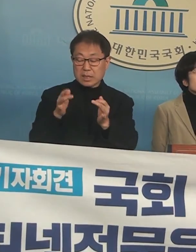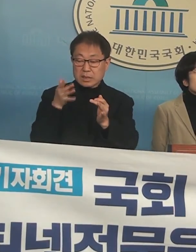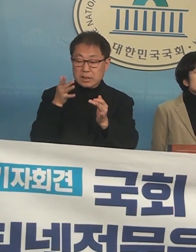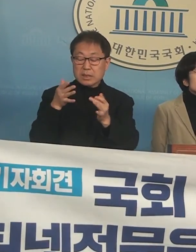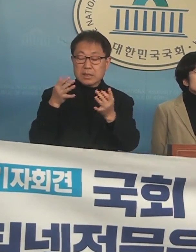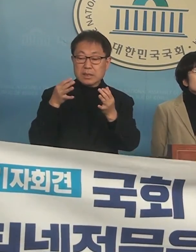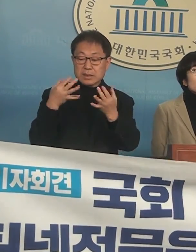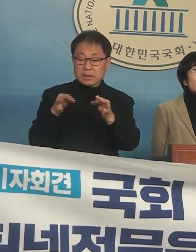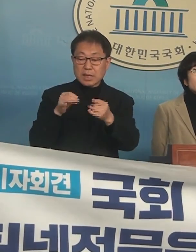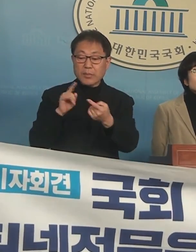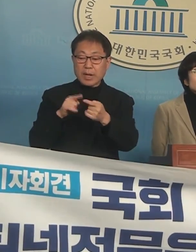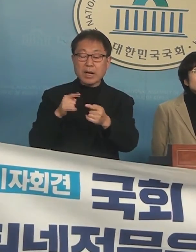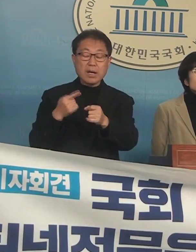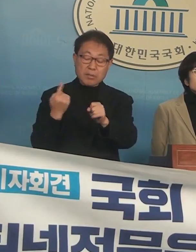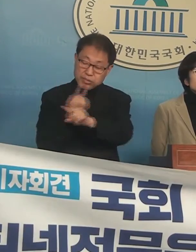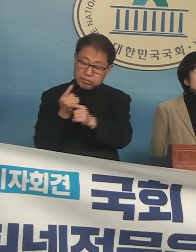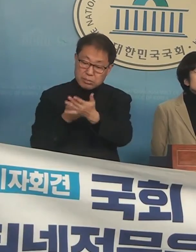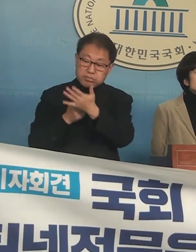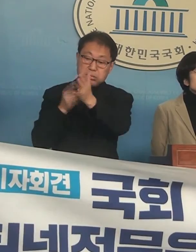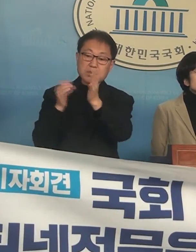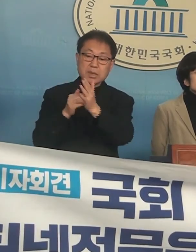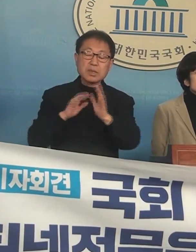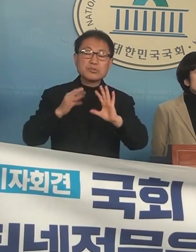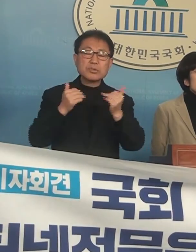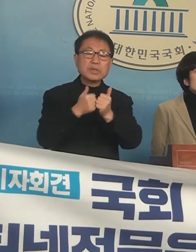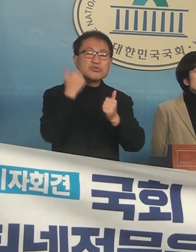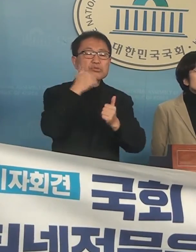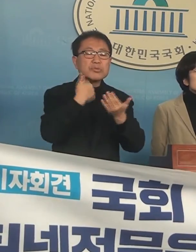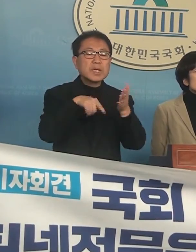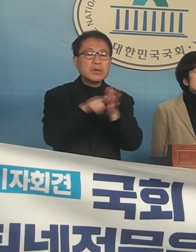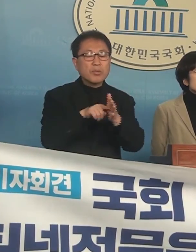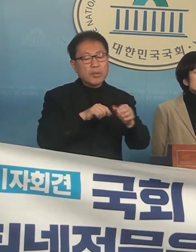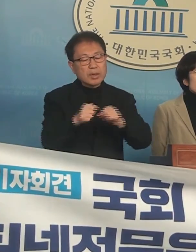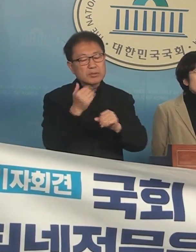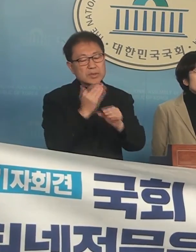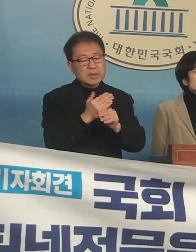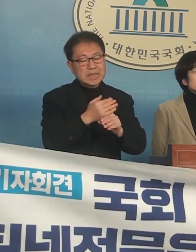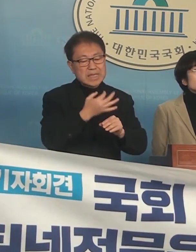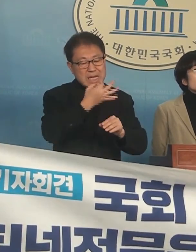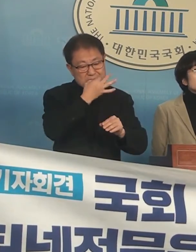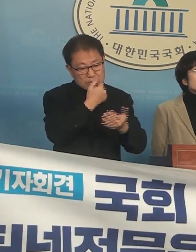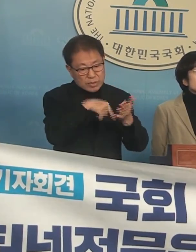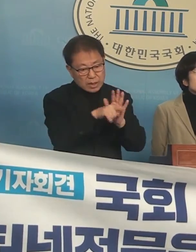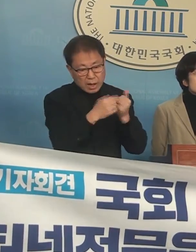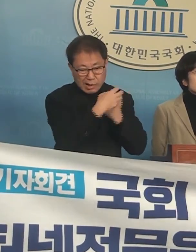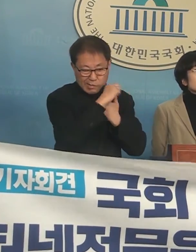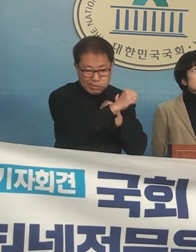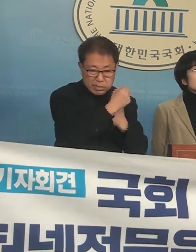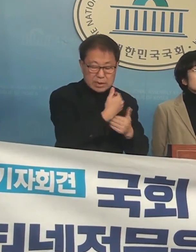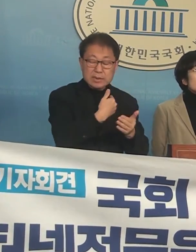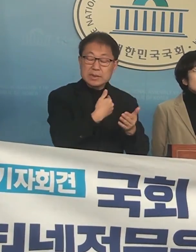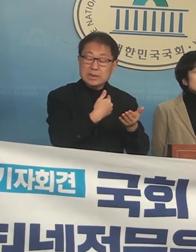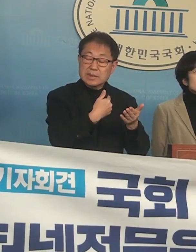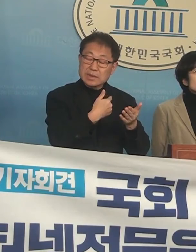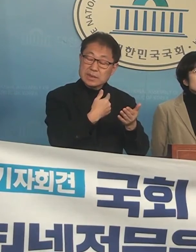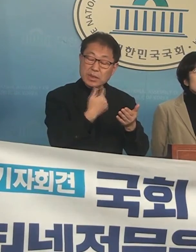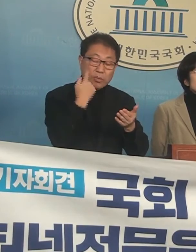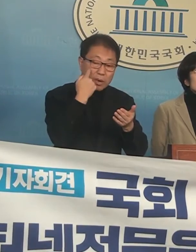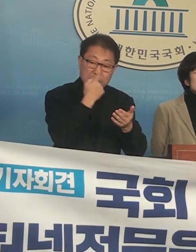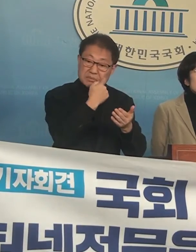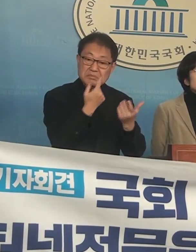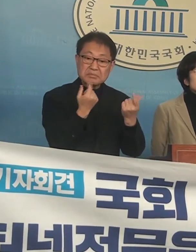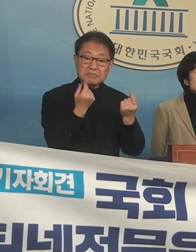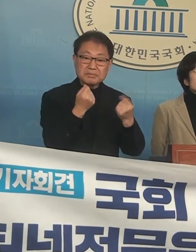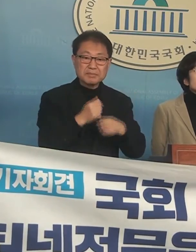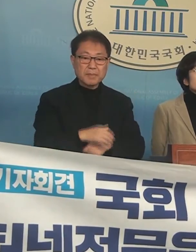손보아주고 있습니다. 국회가 과연 누구를 위해서 움직이고 있는지 어떤 이권에 의해서 발빠르게 작동하는 곳인지 확인할 수 있을